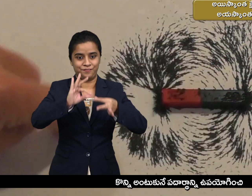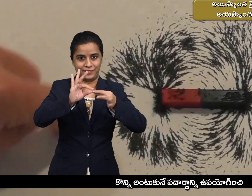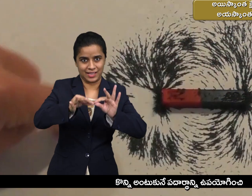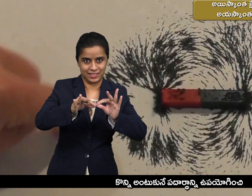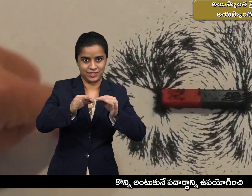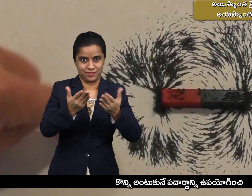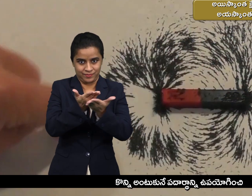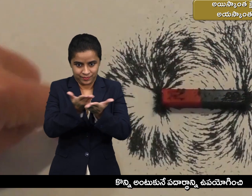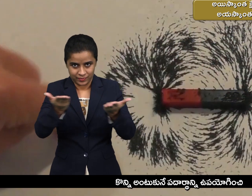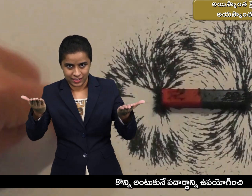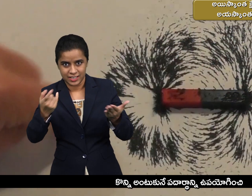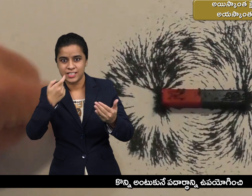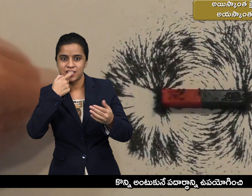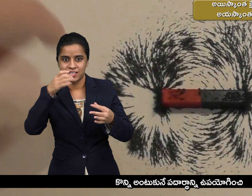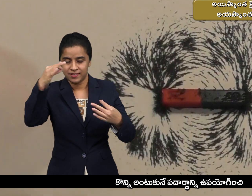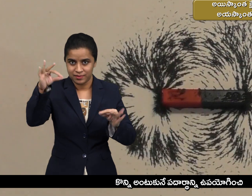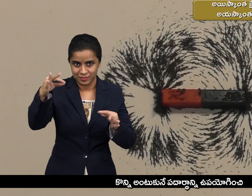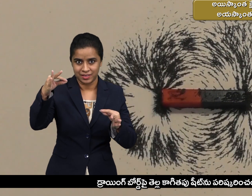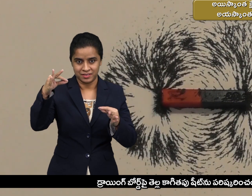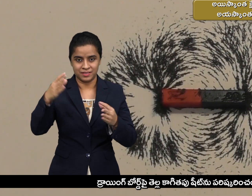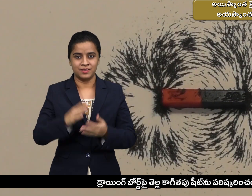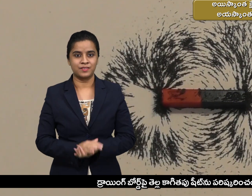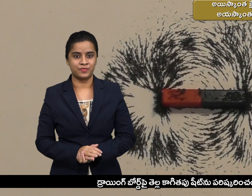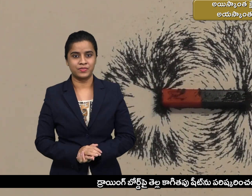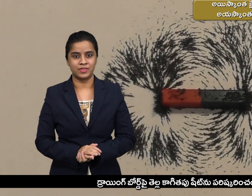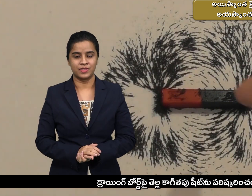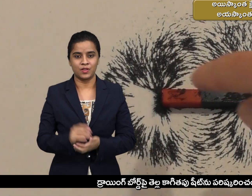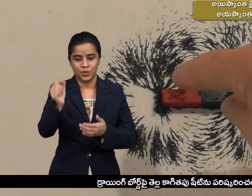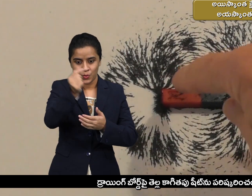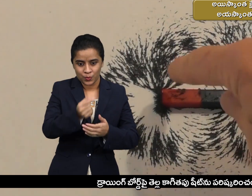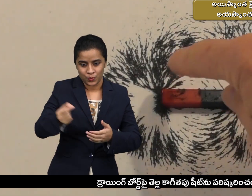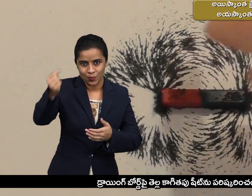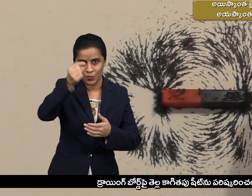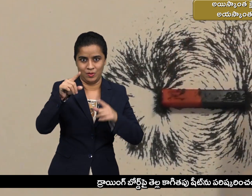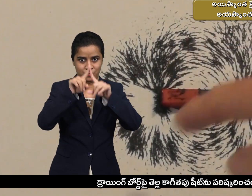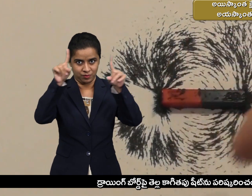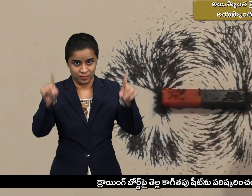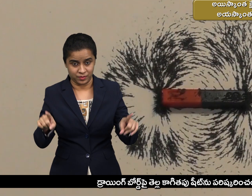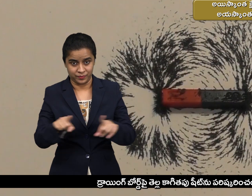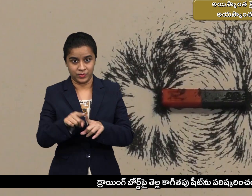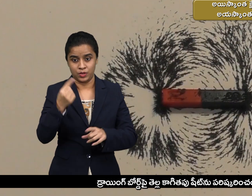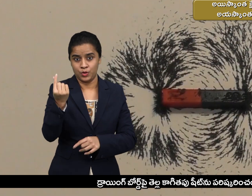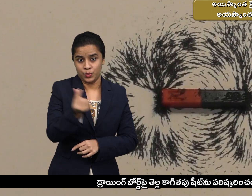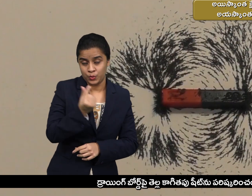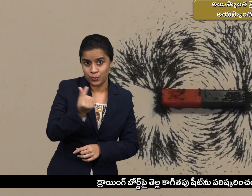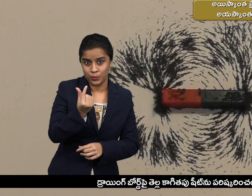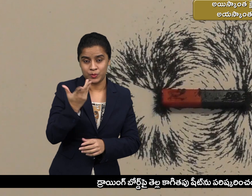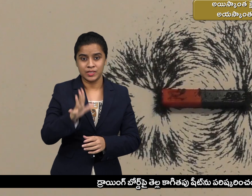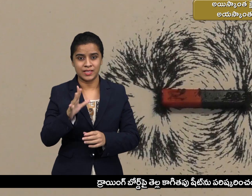కొన్ని అంటుకునే పదార్థాన్ని ఉపయోగించి డ్రాయింగ్ బోర్డుపై తెల్ల కాగితపు షీట్ను పరిష్కరించండి.